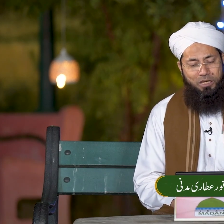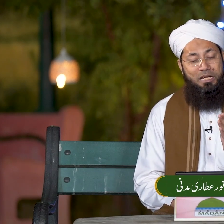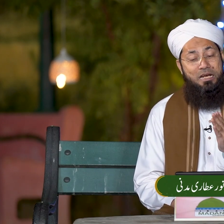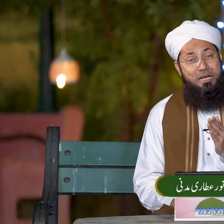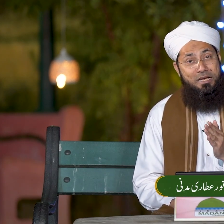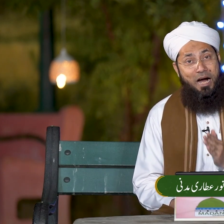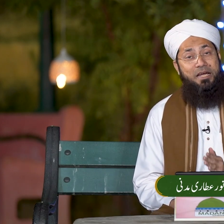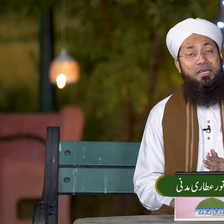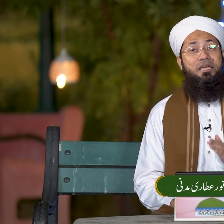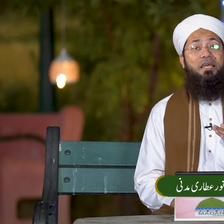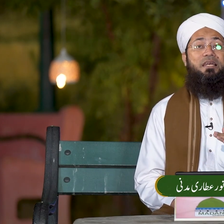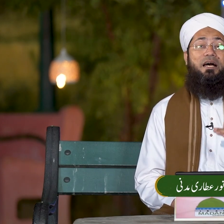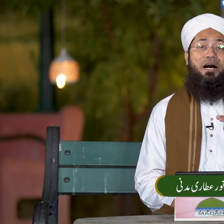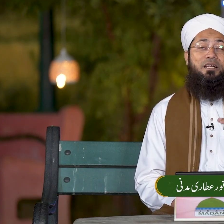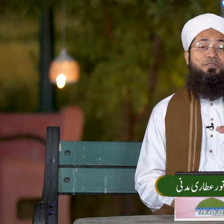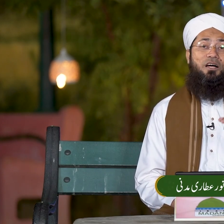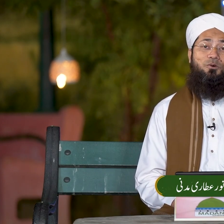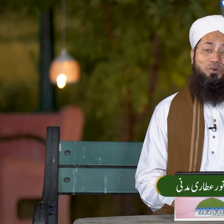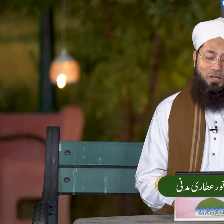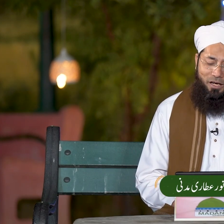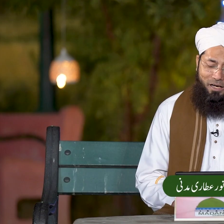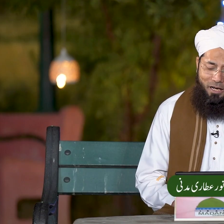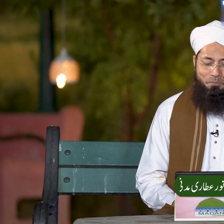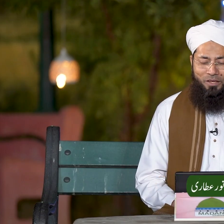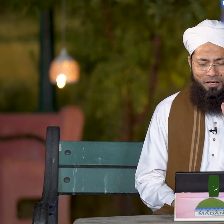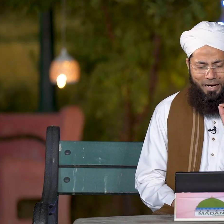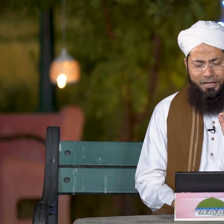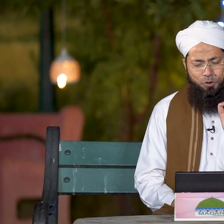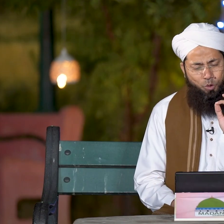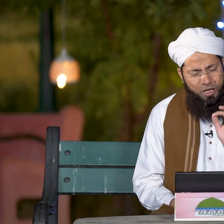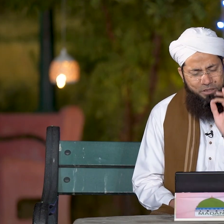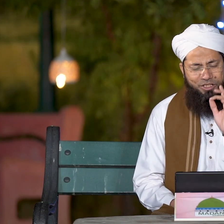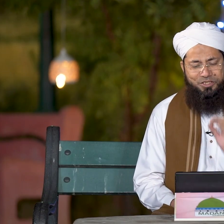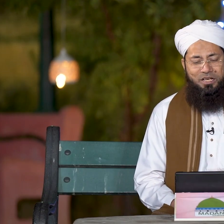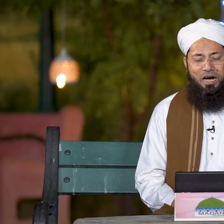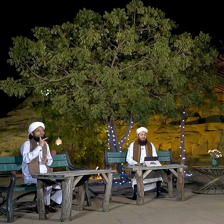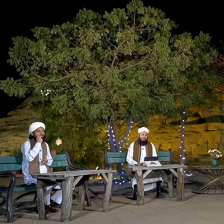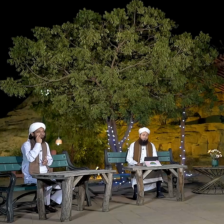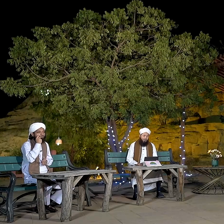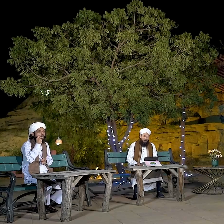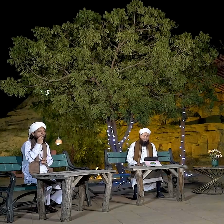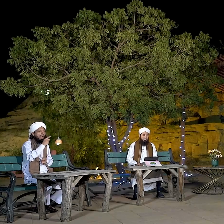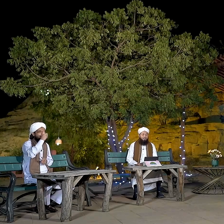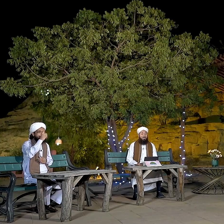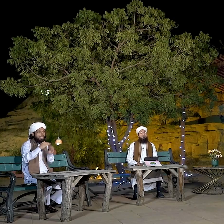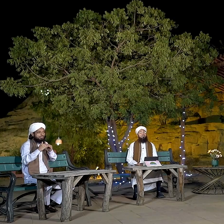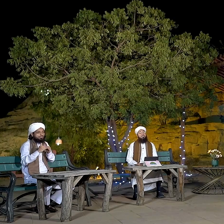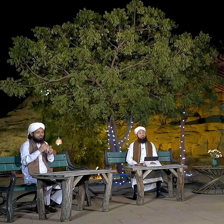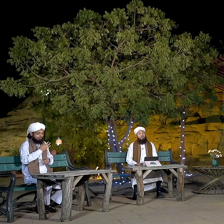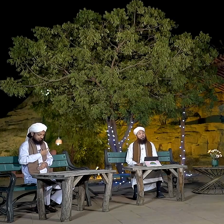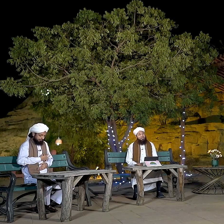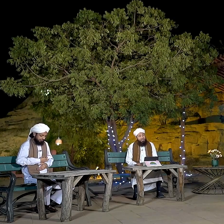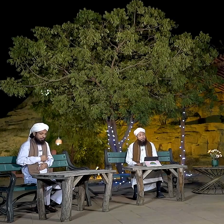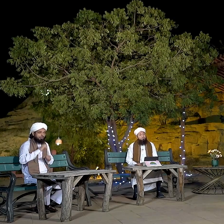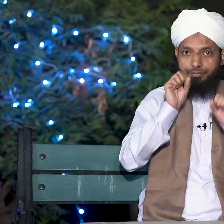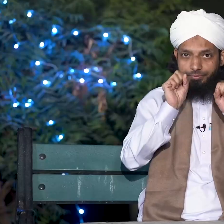احد للہ الا رفعہ اللہ، یعنی کوئی بھی شخص اللہ پاک کے لیے عاجزی